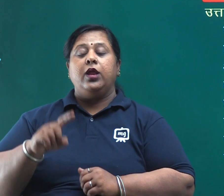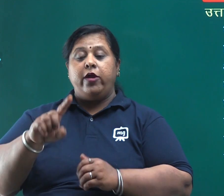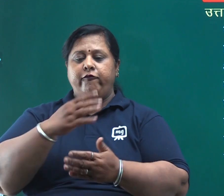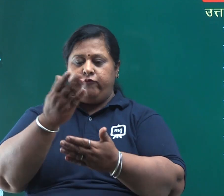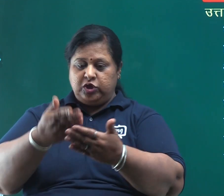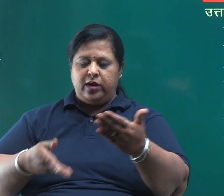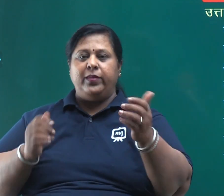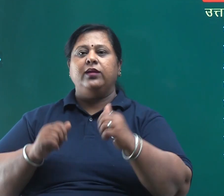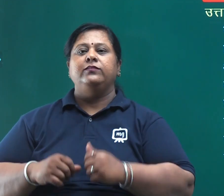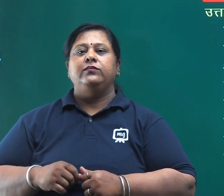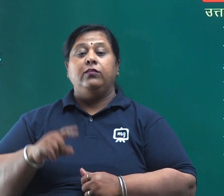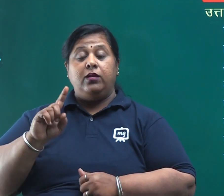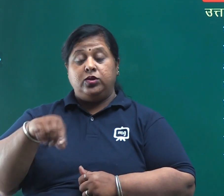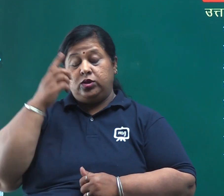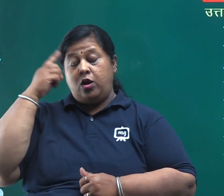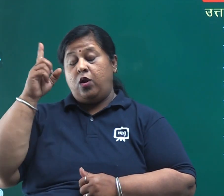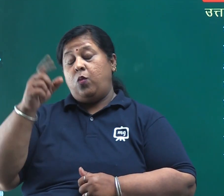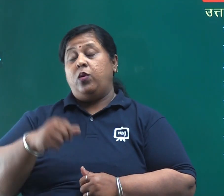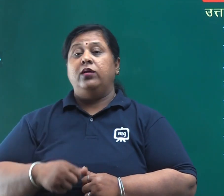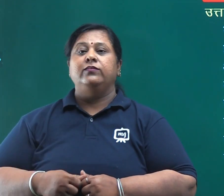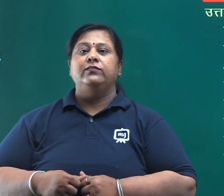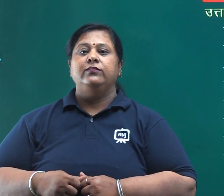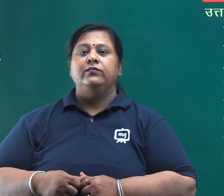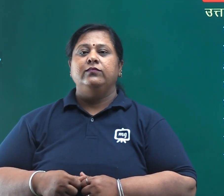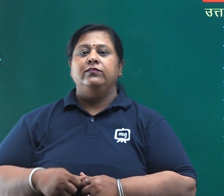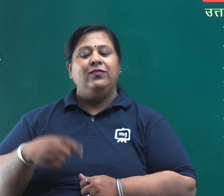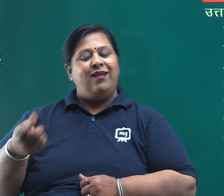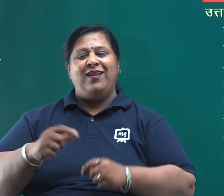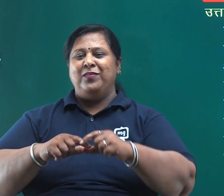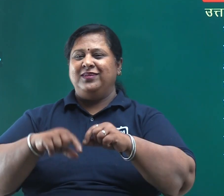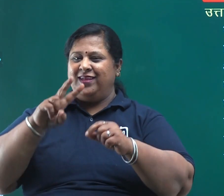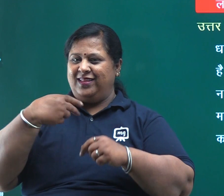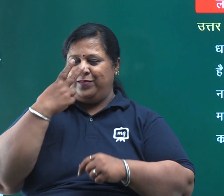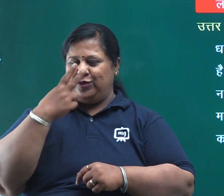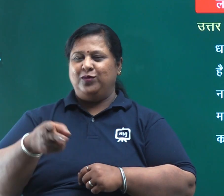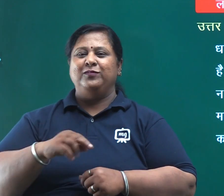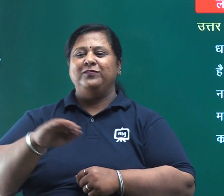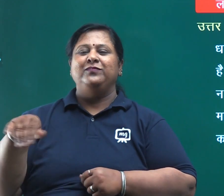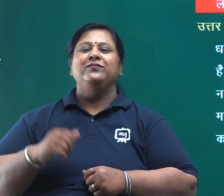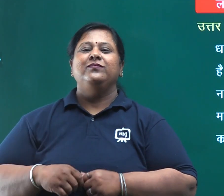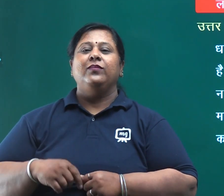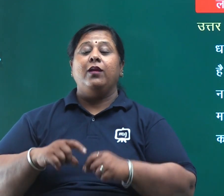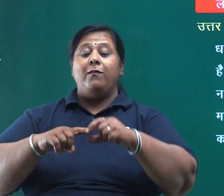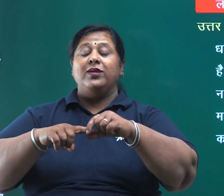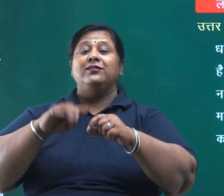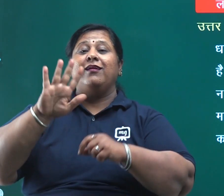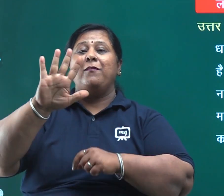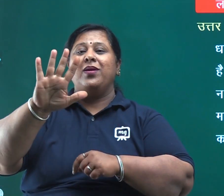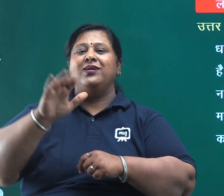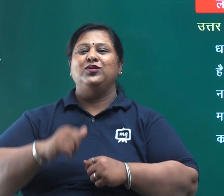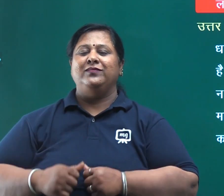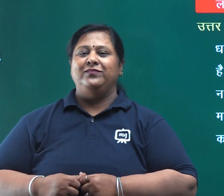विषय में जानना होगा। आगे का प्रश्न देखते हैं बच्चों। प्रश्न संख्या 5।